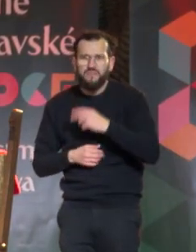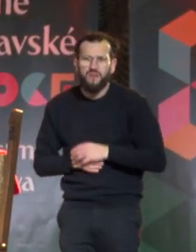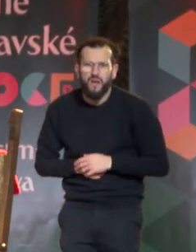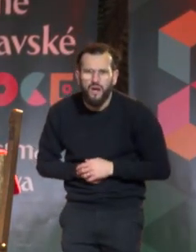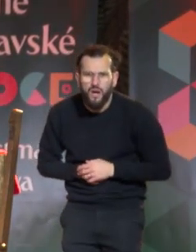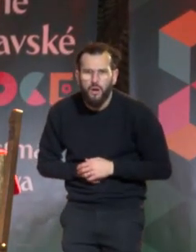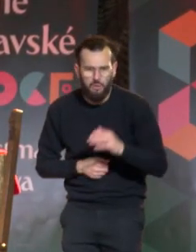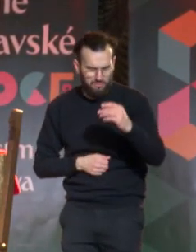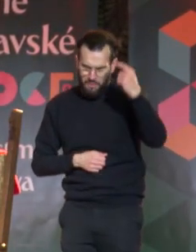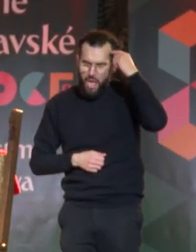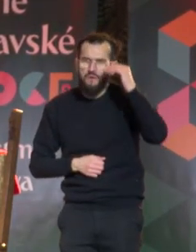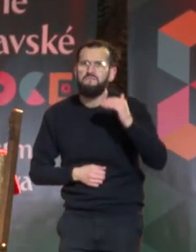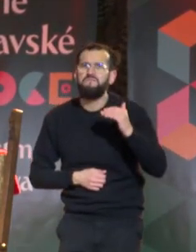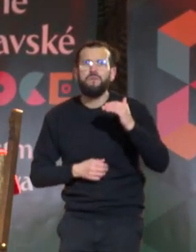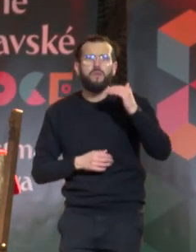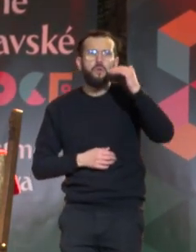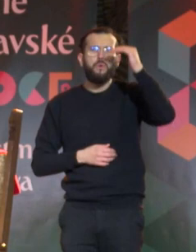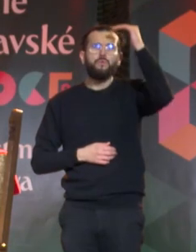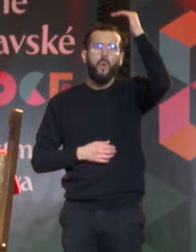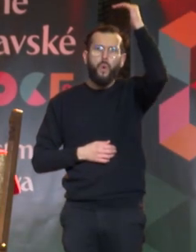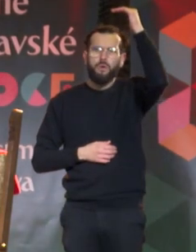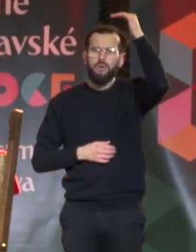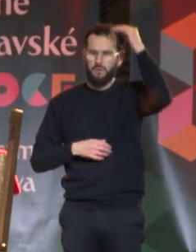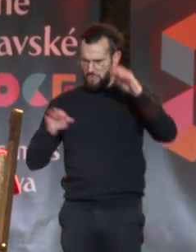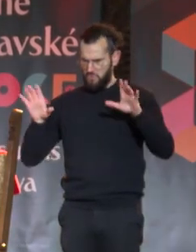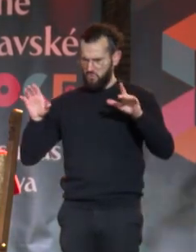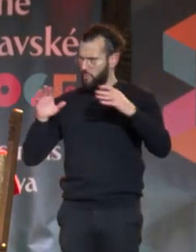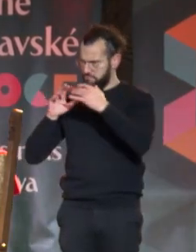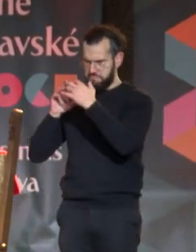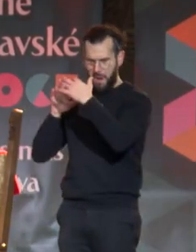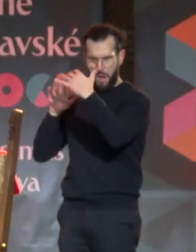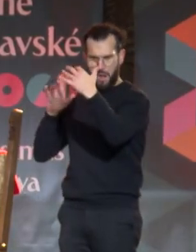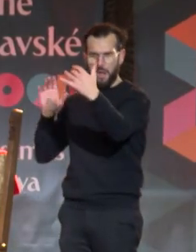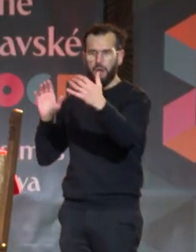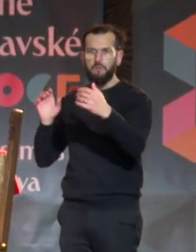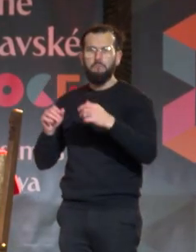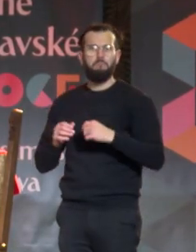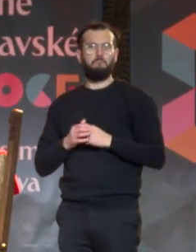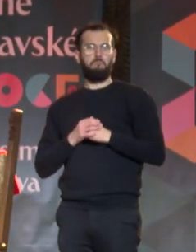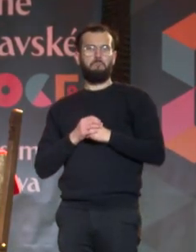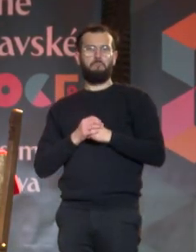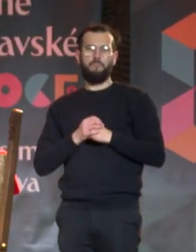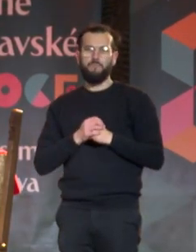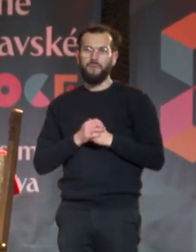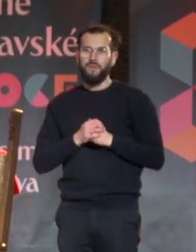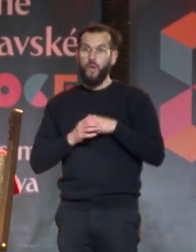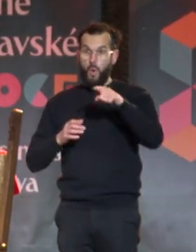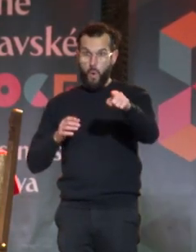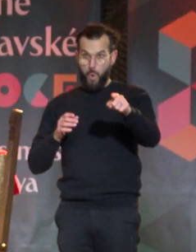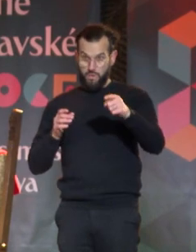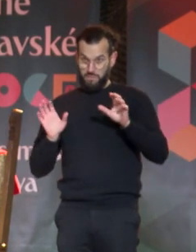až do prvého poschodia, s tými dlhými pavučími rukami dosiahne kam chce. Keď sa